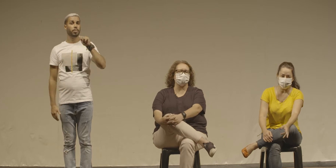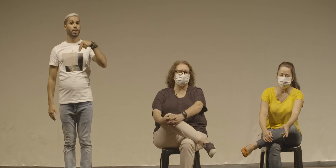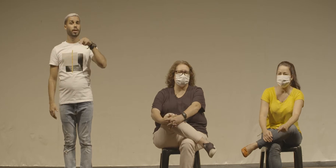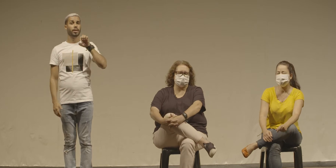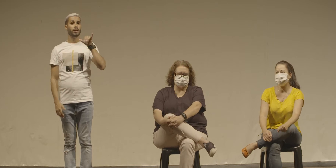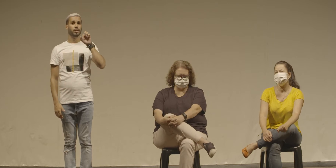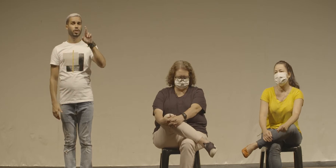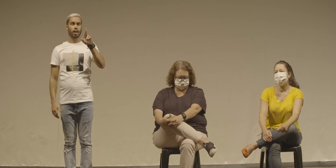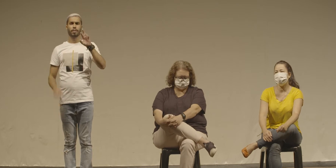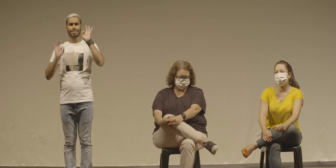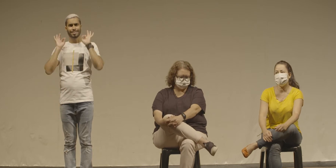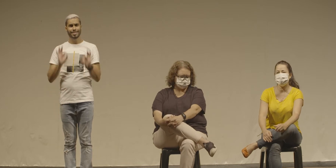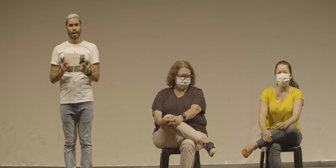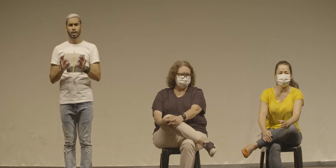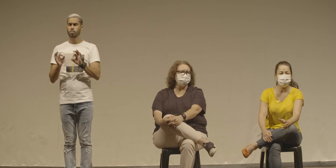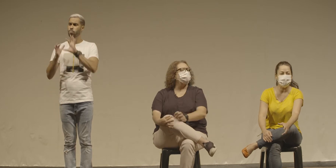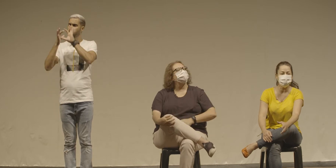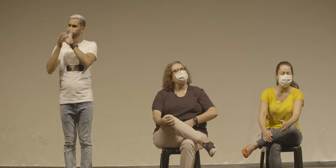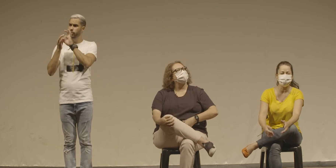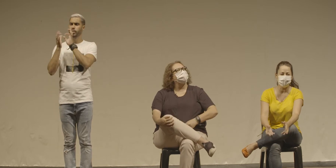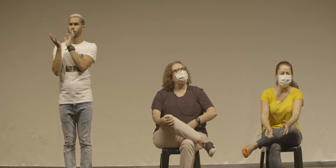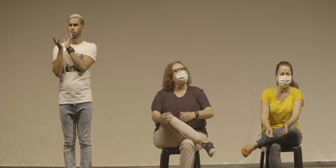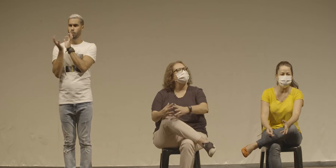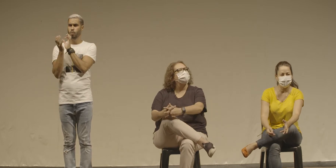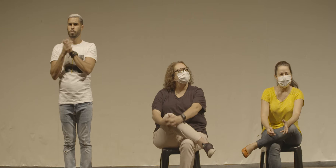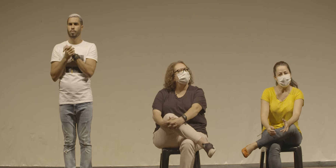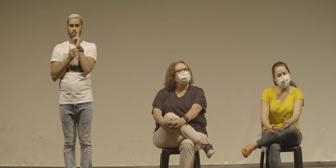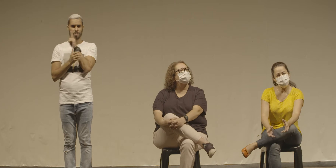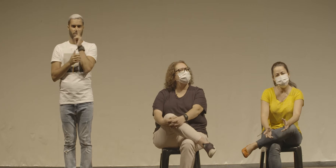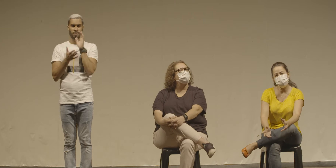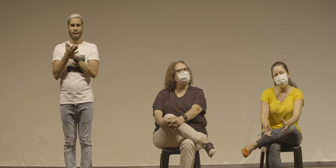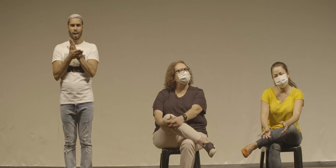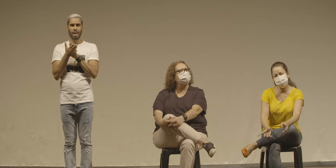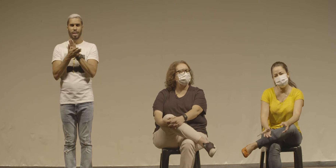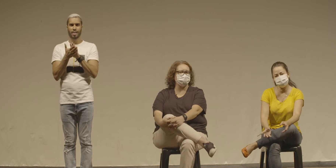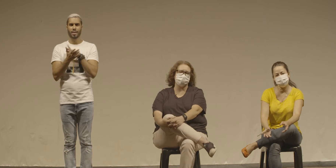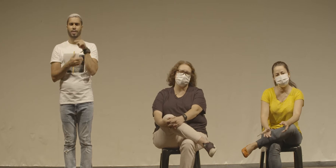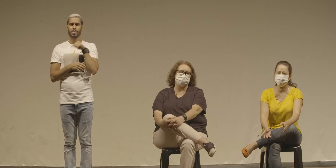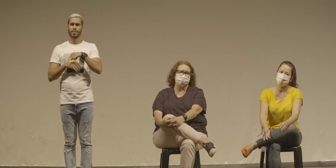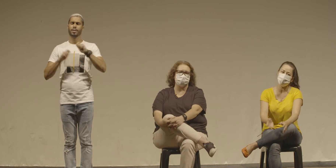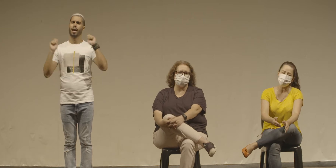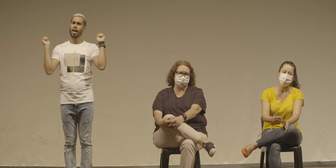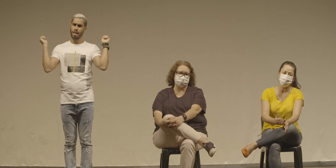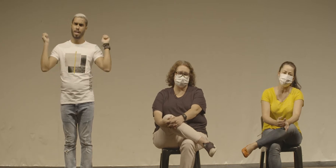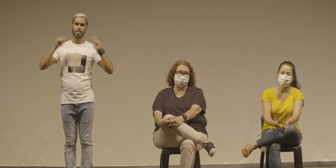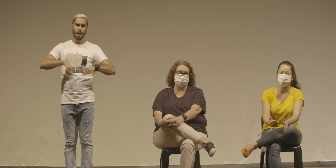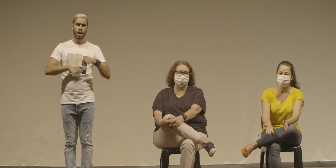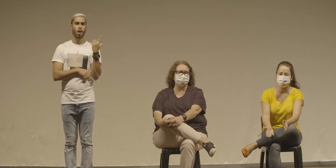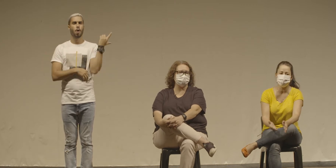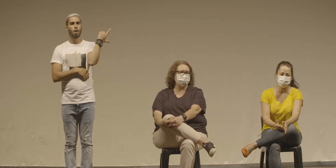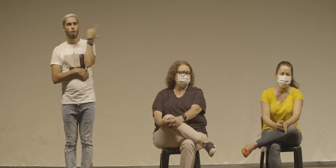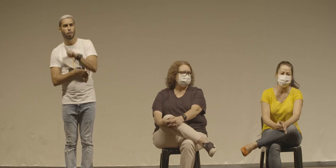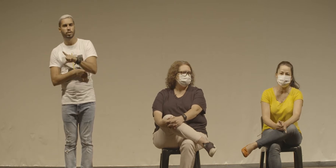ajustado com a equipe, um cronograma de execução sem falhas, isso torna possível você conseguir fazer